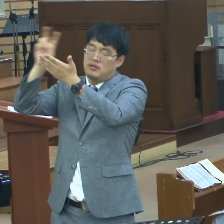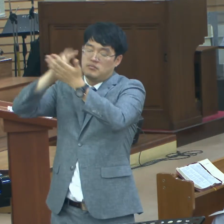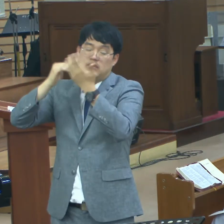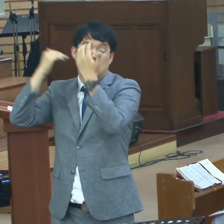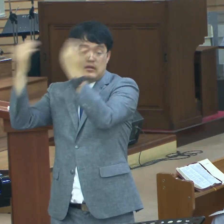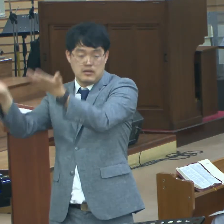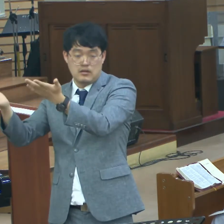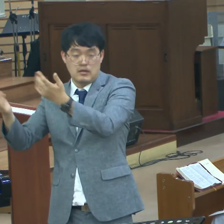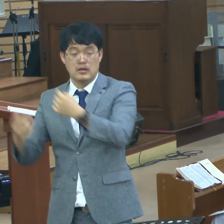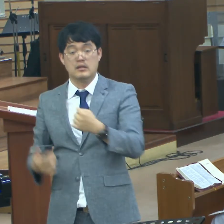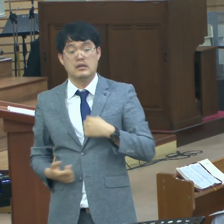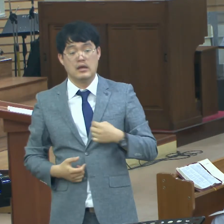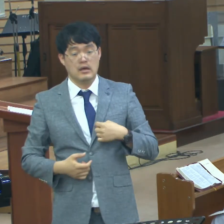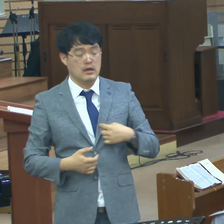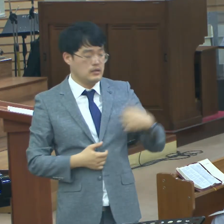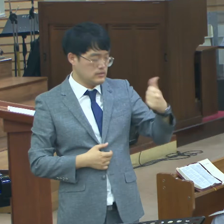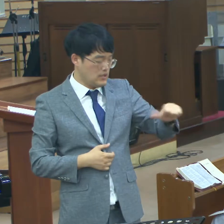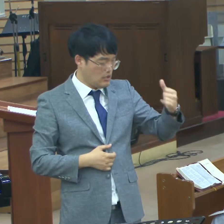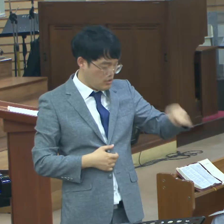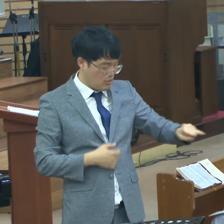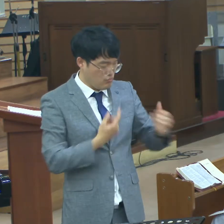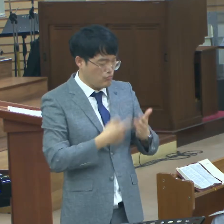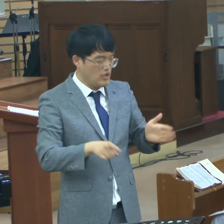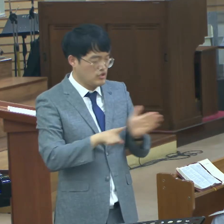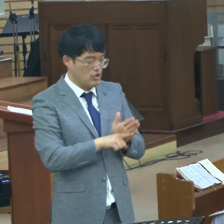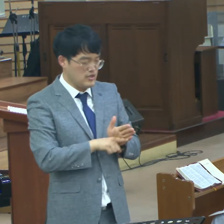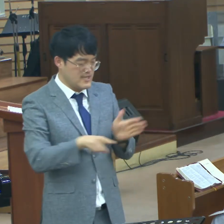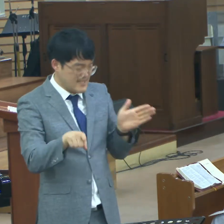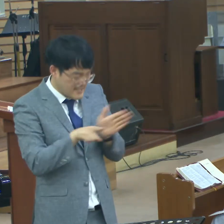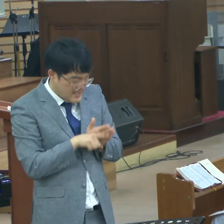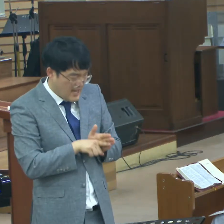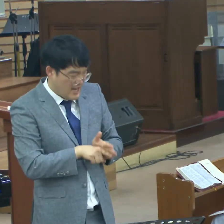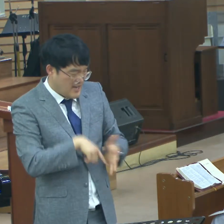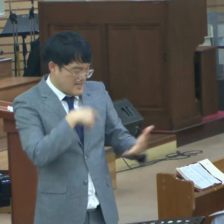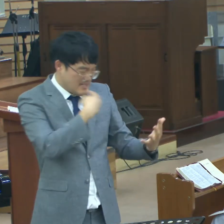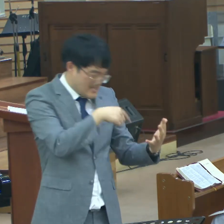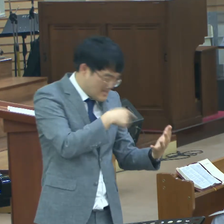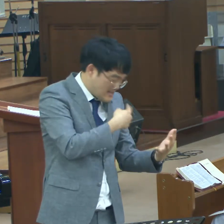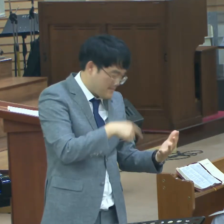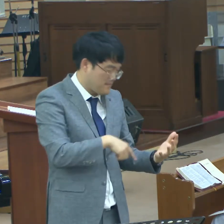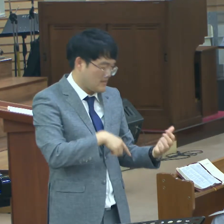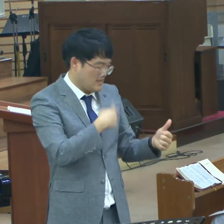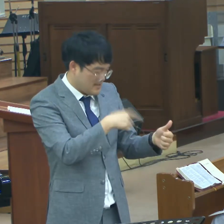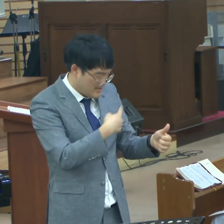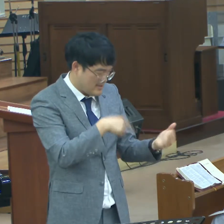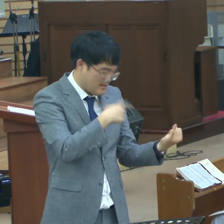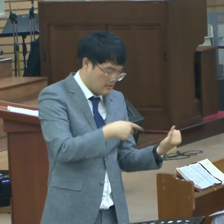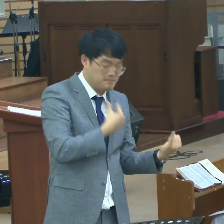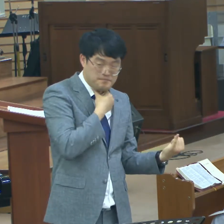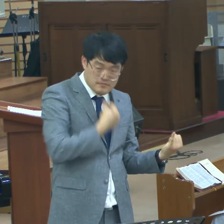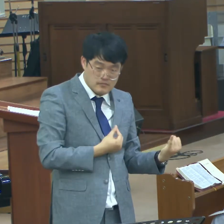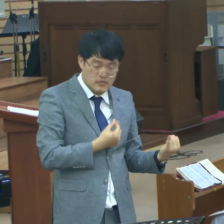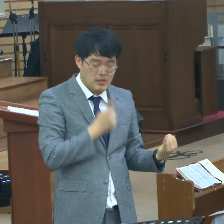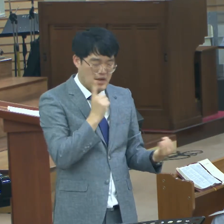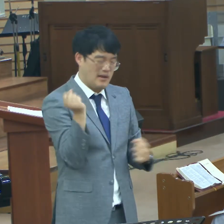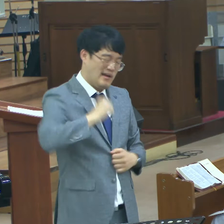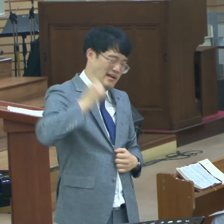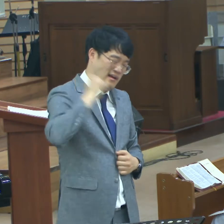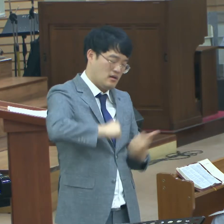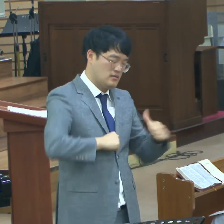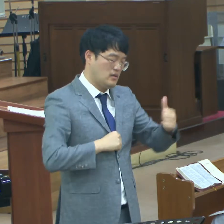부모가 자식을 위해서 신앙의 선물을 주고 싶죠. 말 안 듣는 자녀들 많아요. 그때